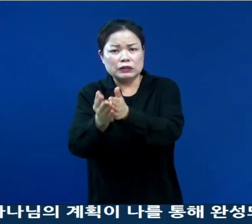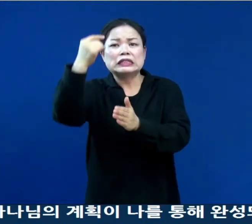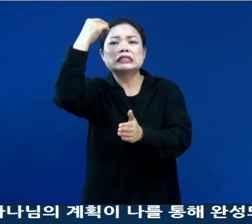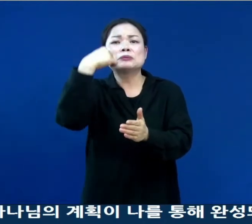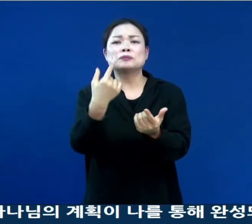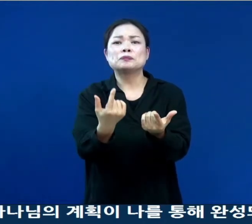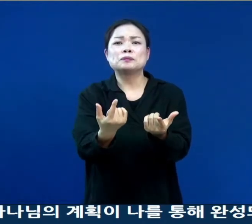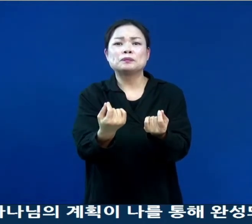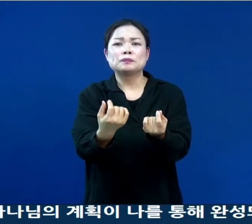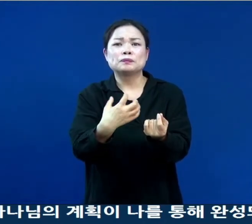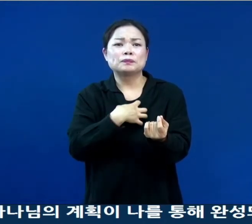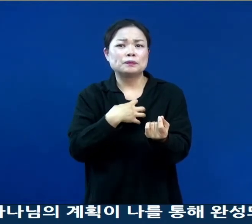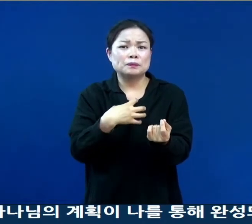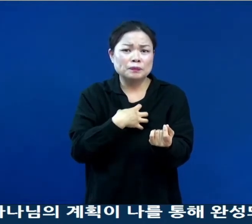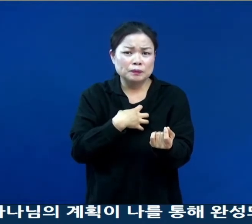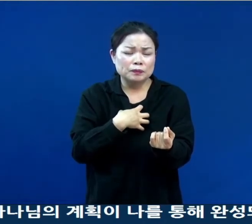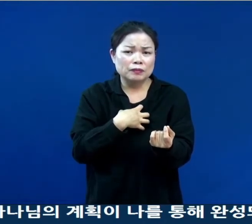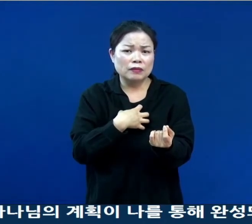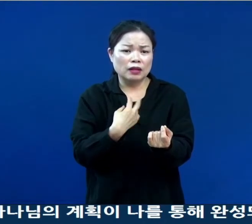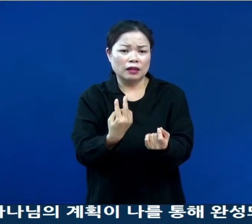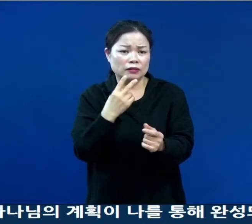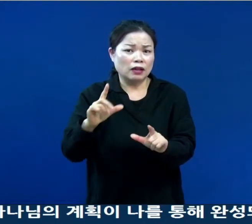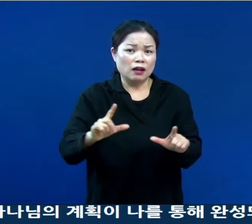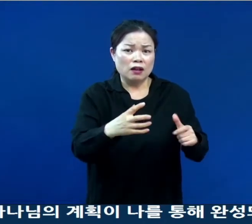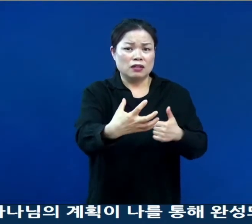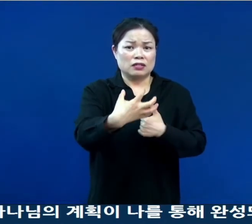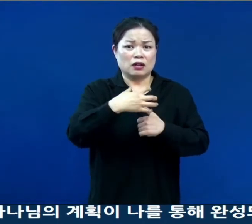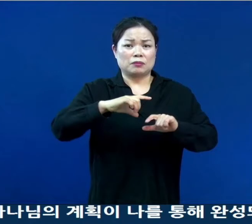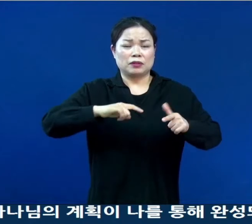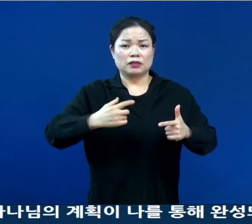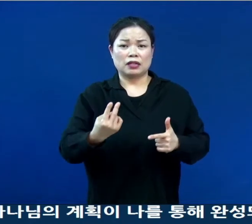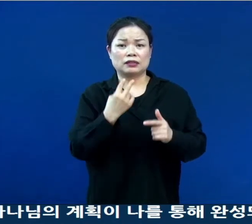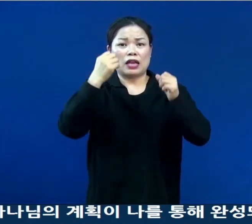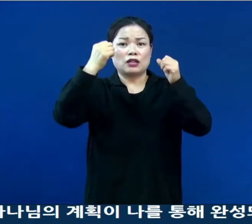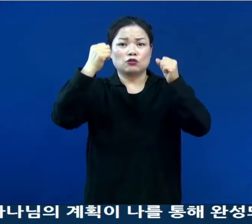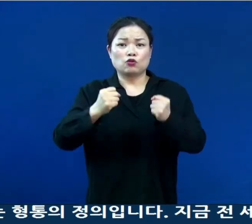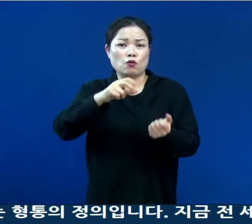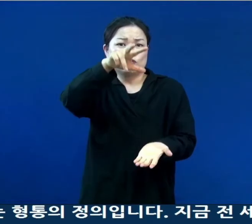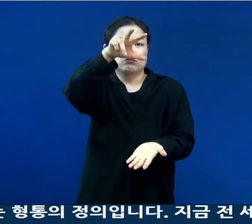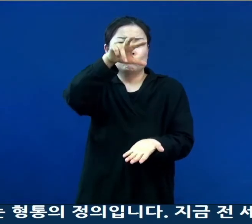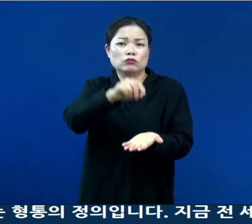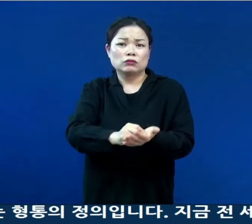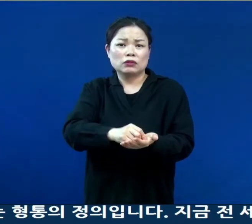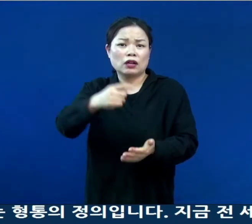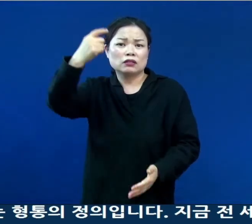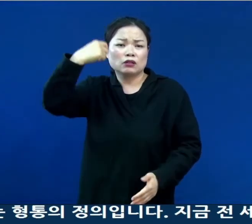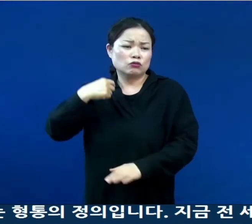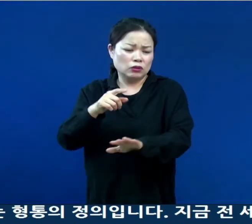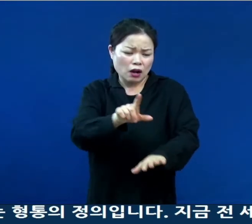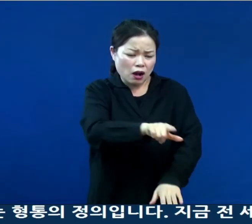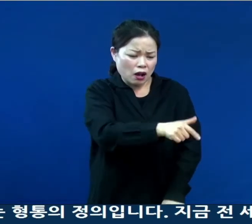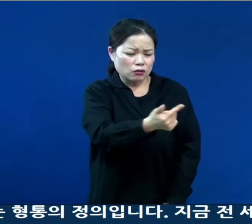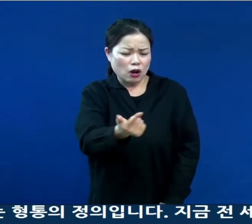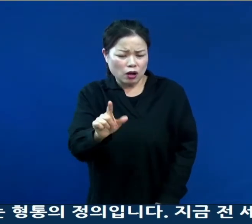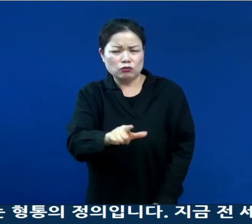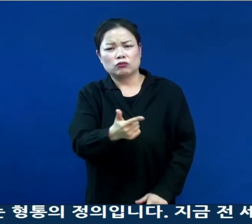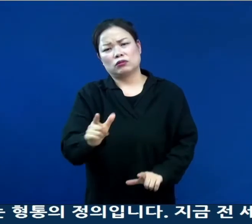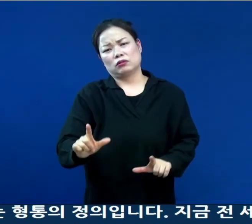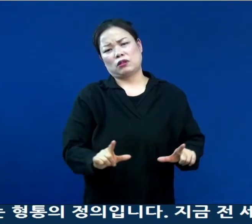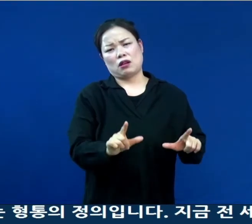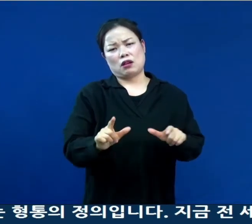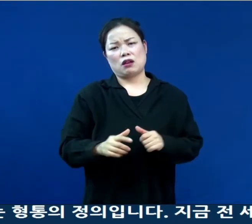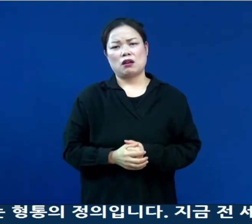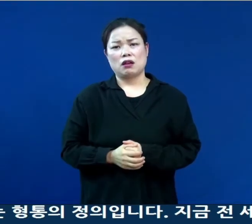모습입니다. 생계 정도의 위협이 아니라 생존 문제의 위협까지 느끼며 우리가 하루하루를 살아가고